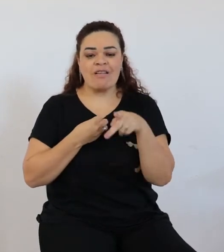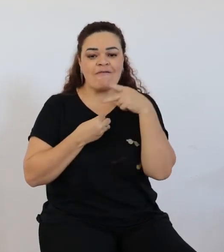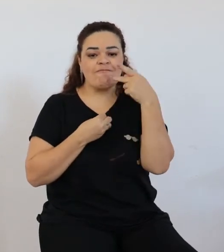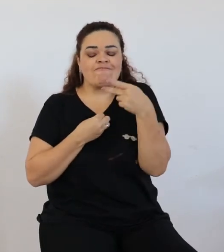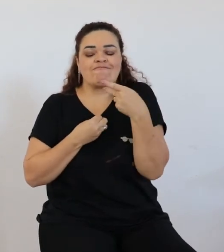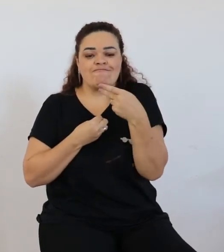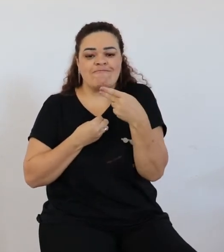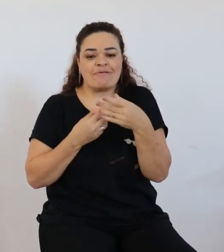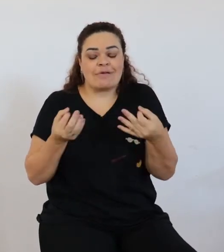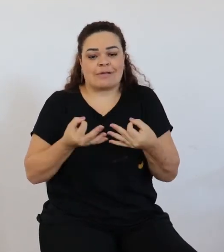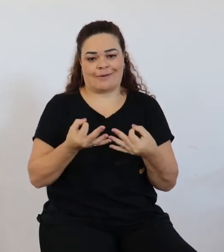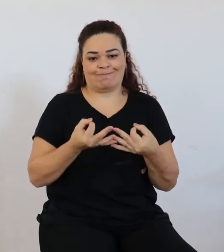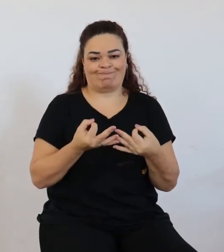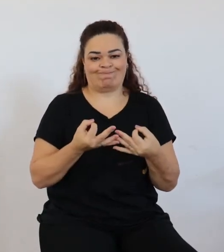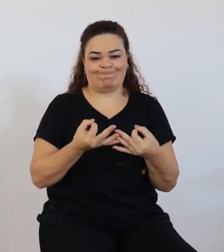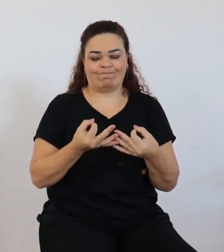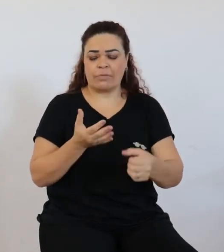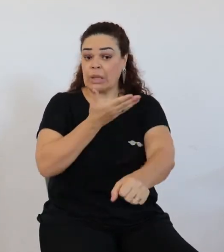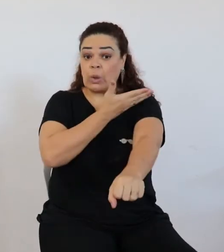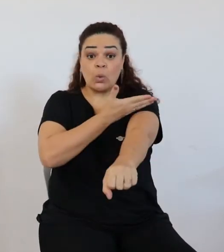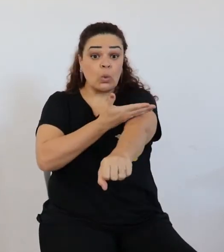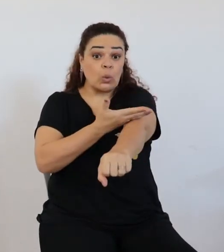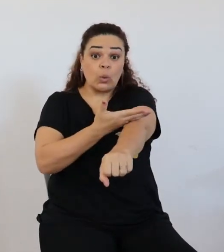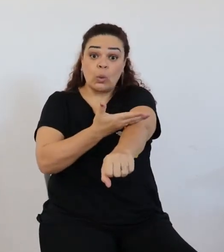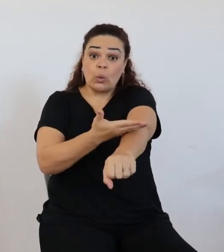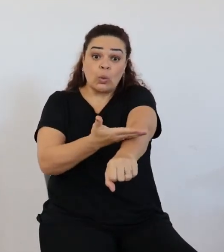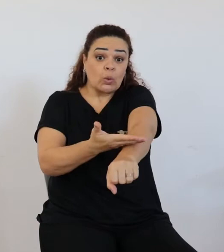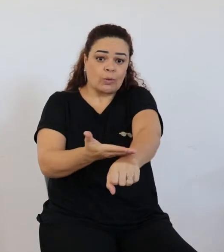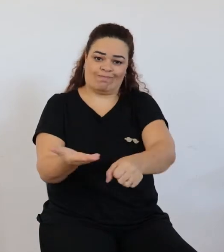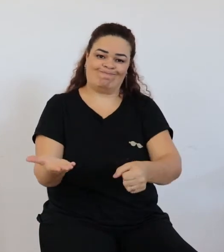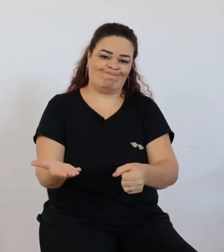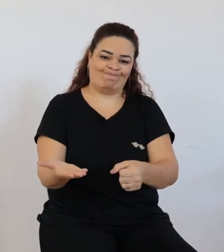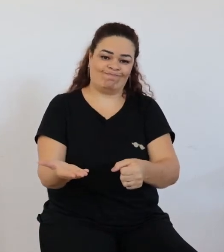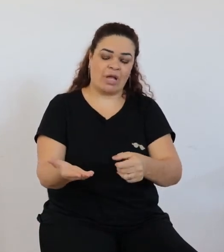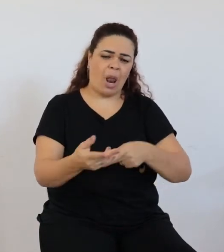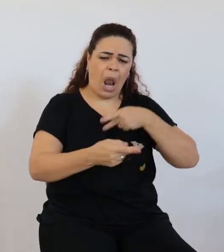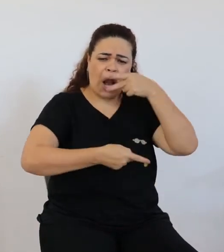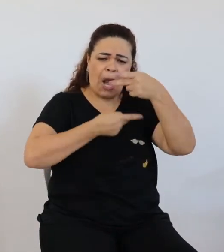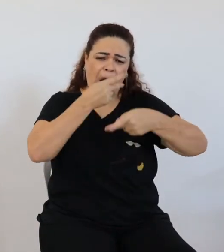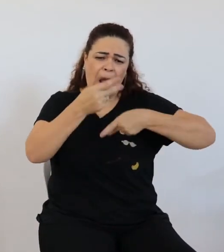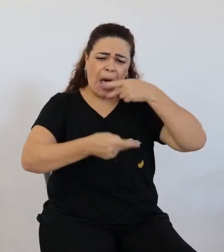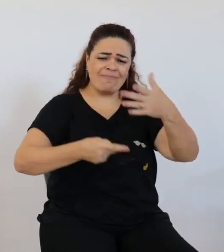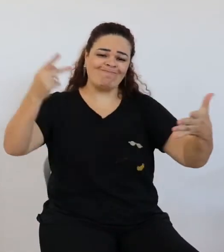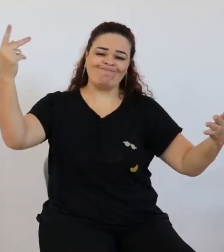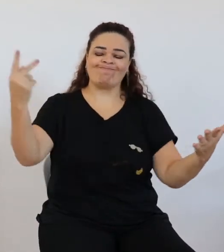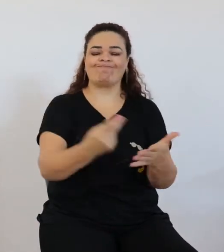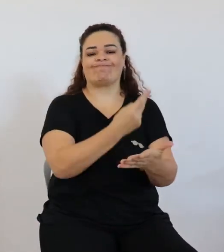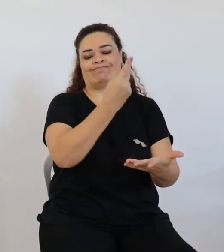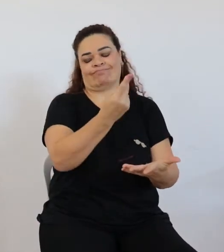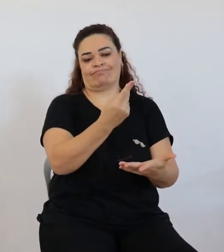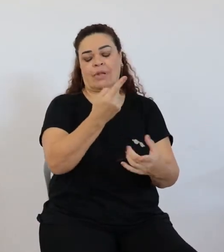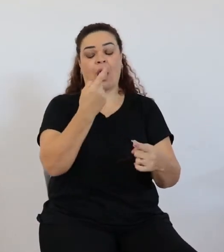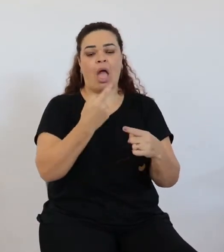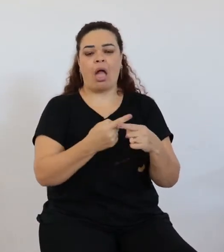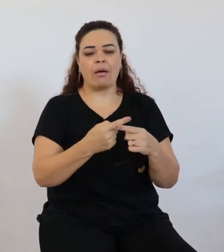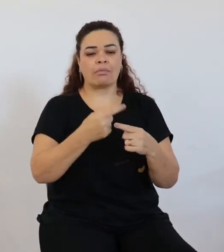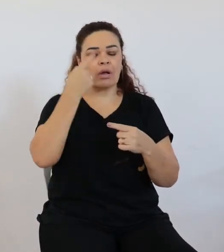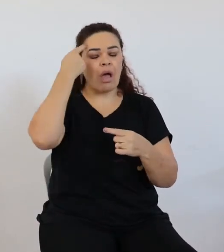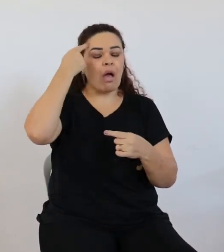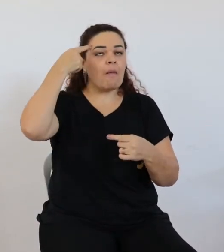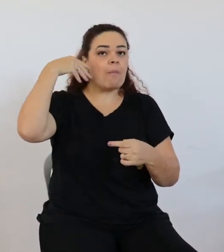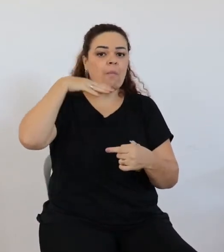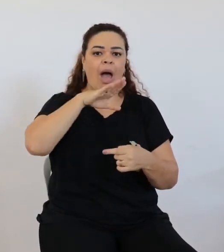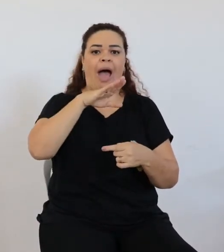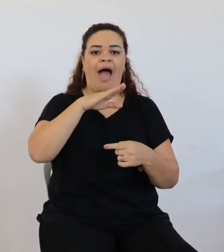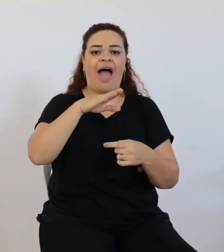consiga falar corretamente, quando ela vai falar rapidamente, ela fala errado, porque a gente não pensa para falar, porque a gente já aprendeu um